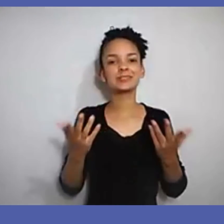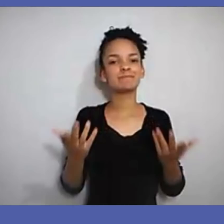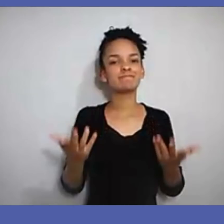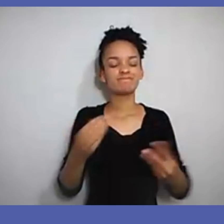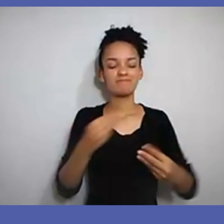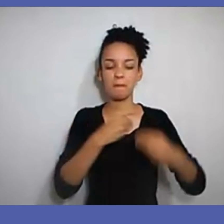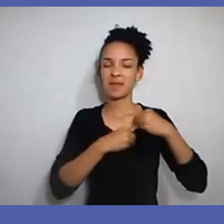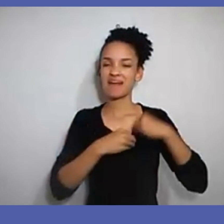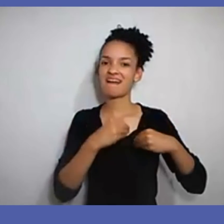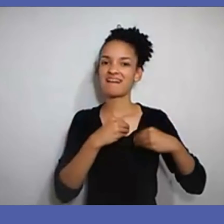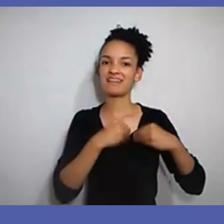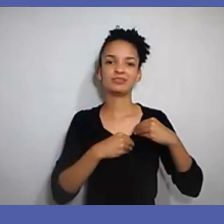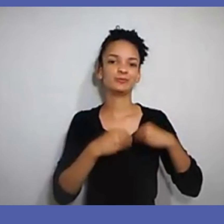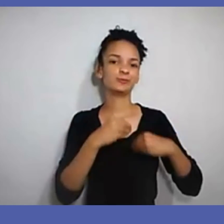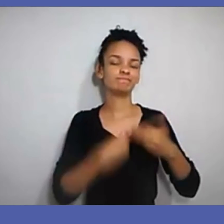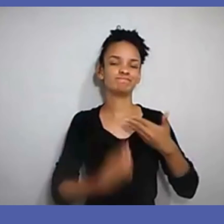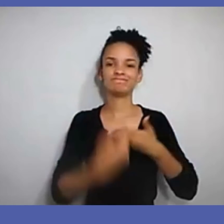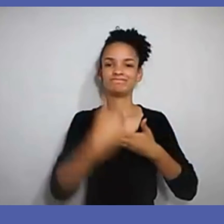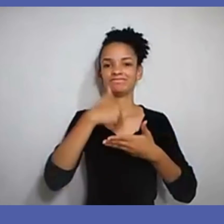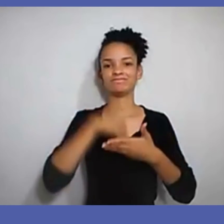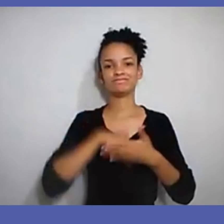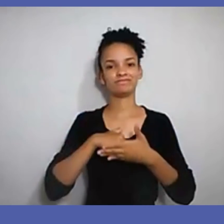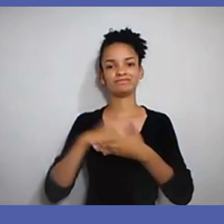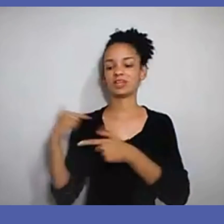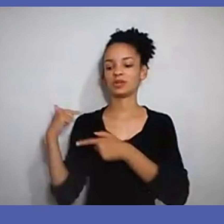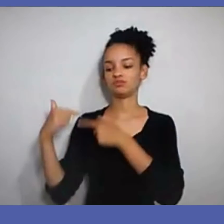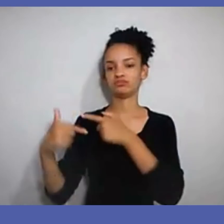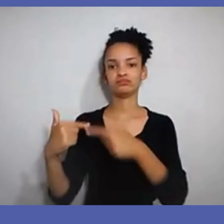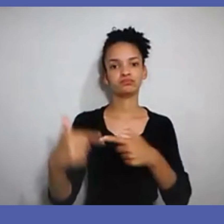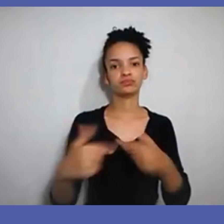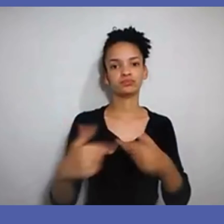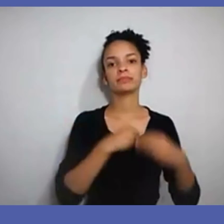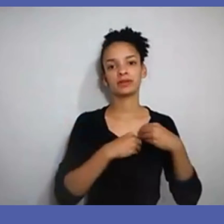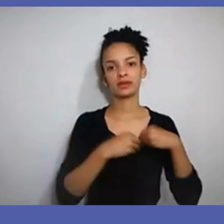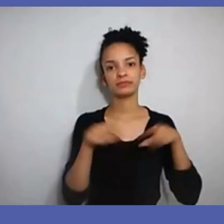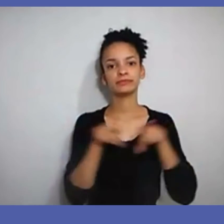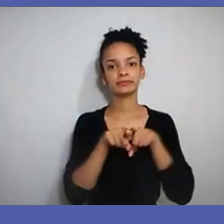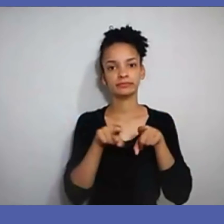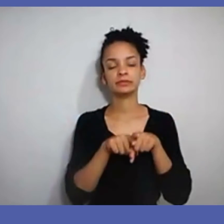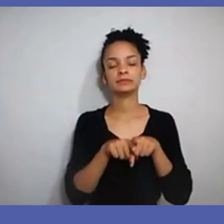nas gerações seguintes. E dessa forma a